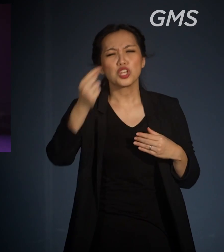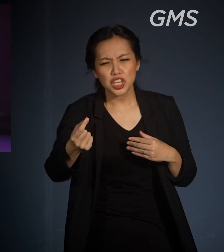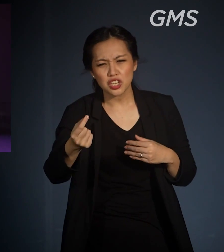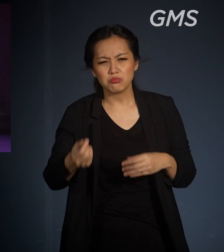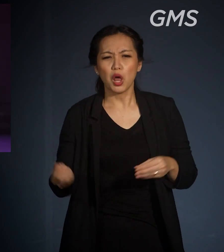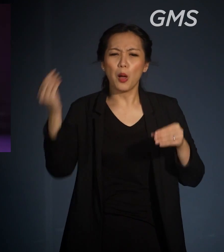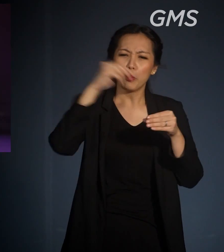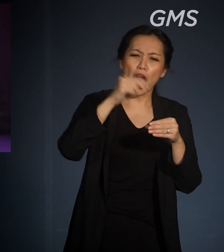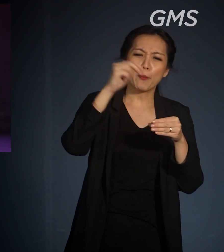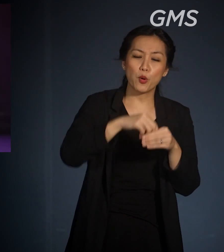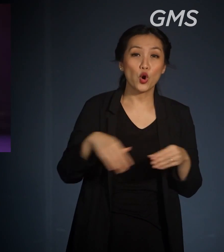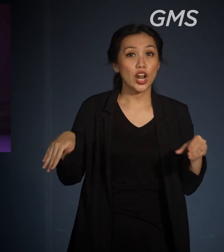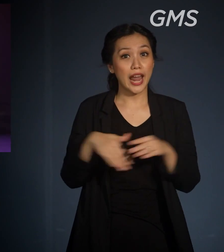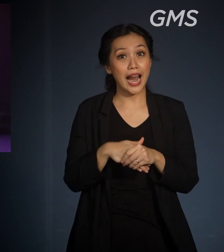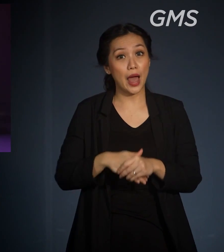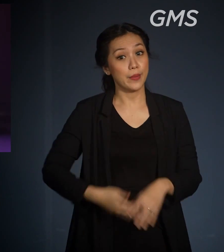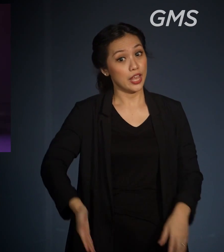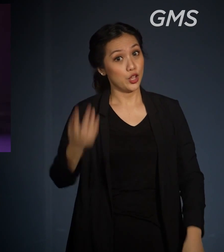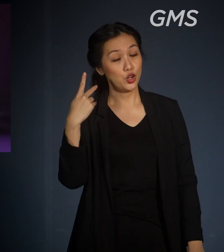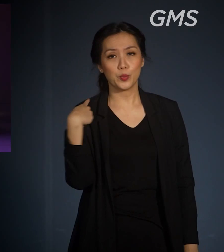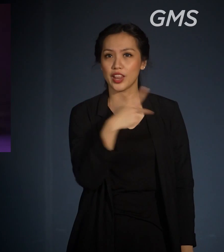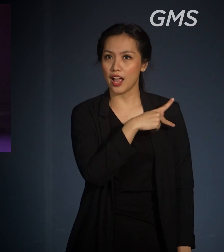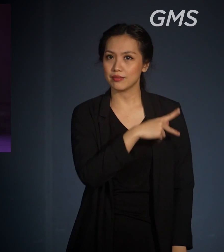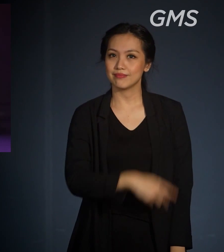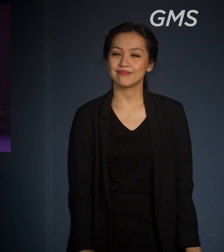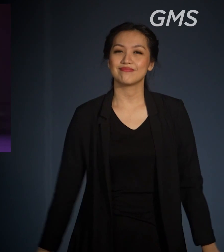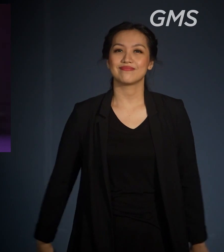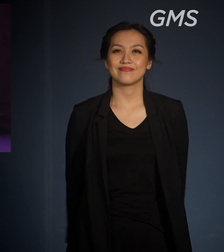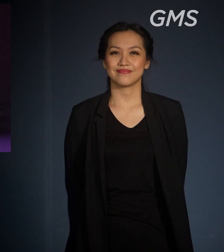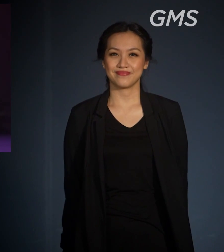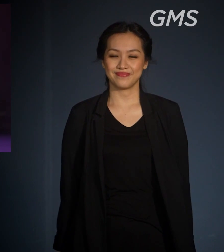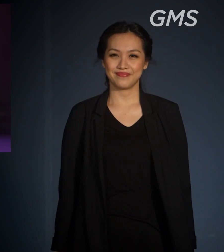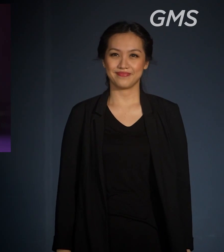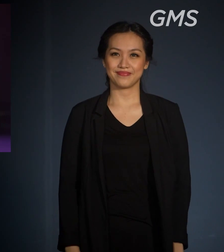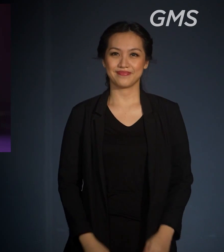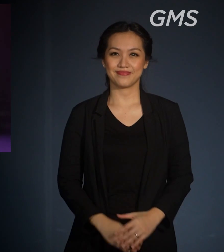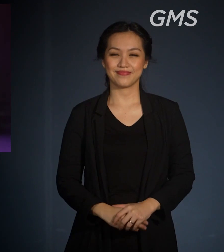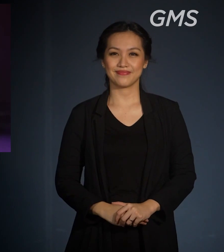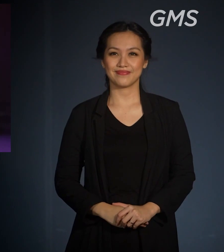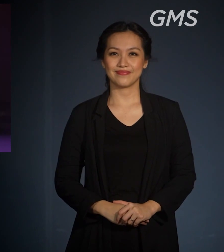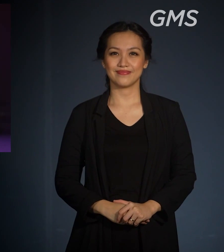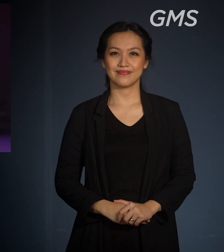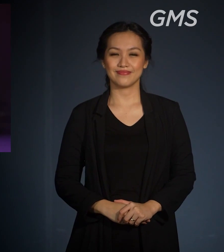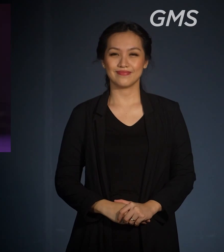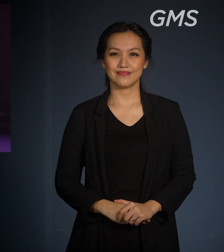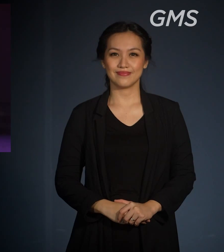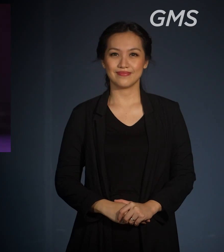Coba kita buka sama-sama di Yohanes pasal yang ke-15, kita baca di ayat pertama